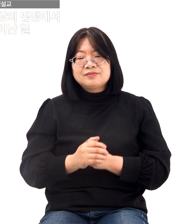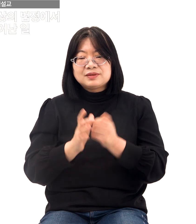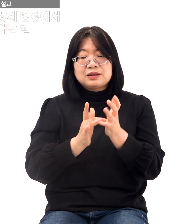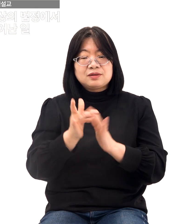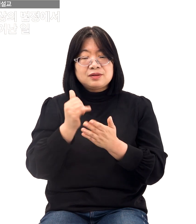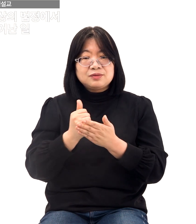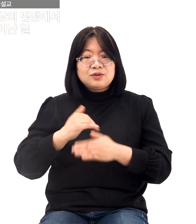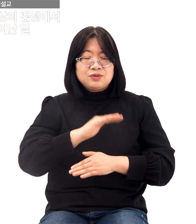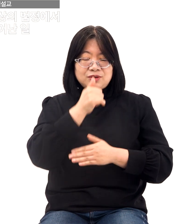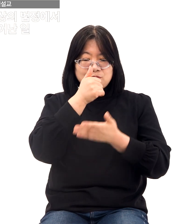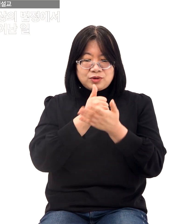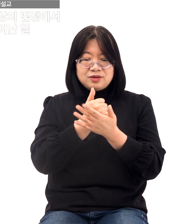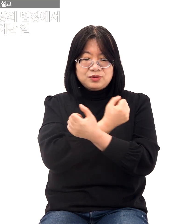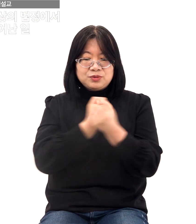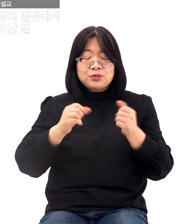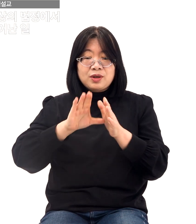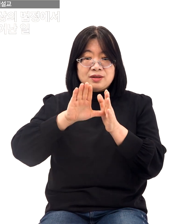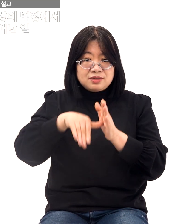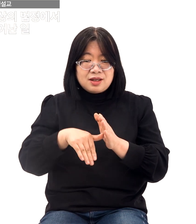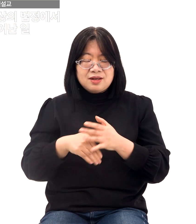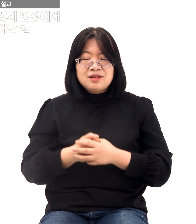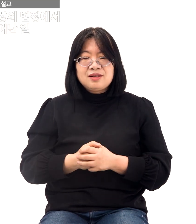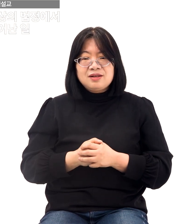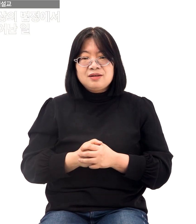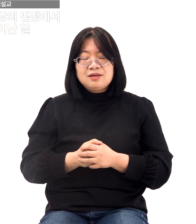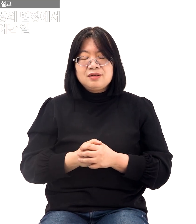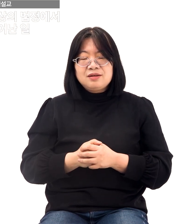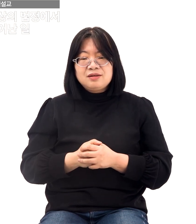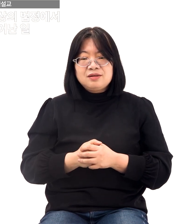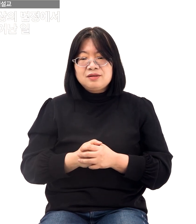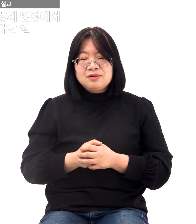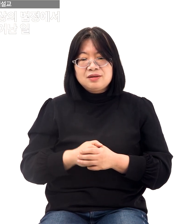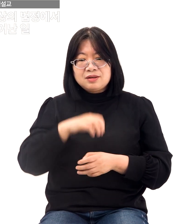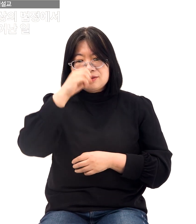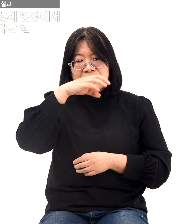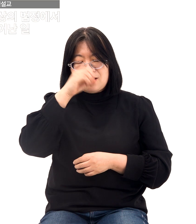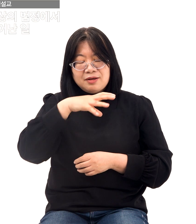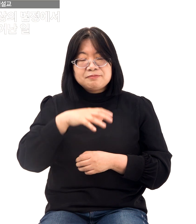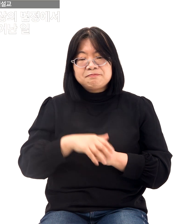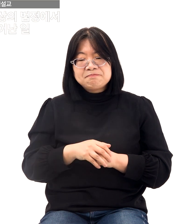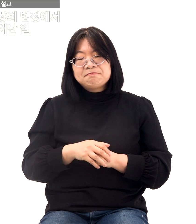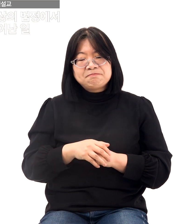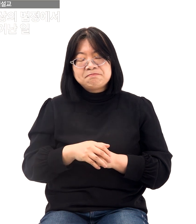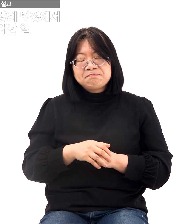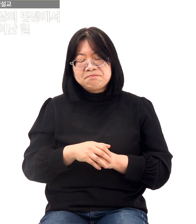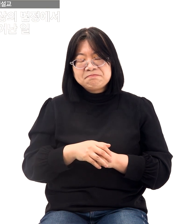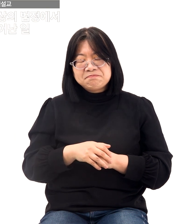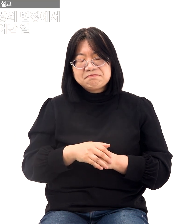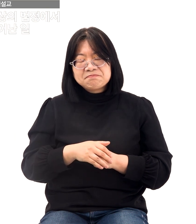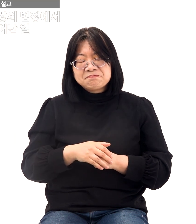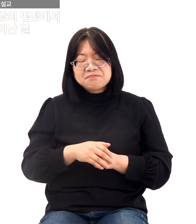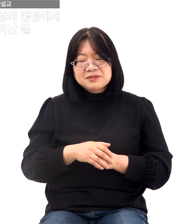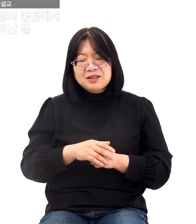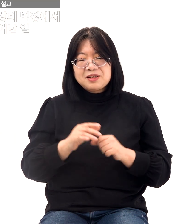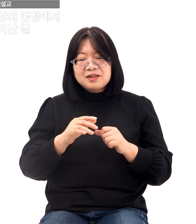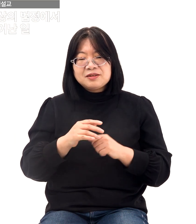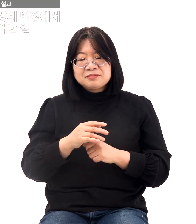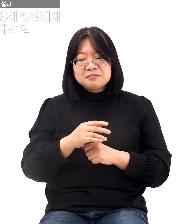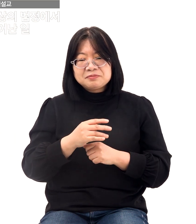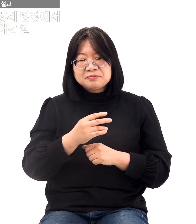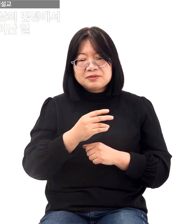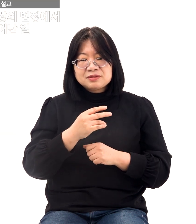예수님은 우리의 죄를 용서하실 때 그냥 손 털고 그냥 없던 걸로 해줄게. 아니요. 반드시